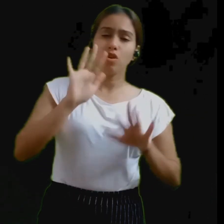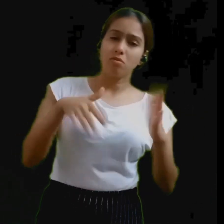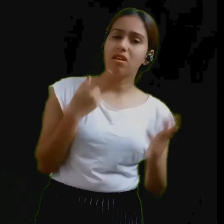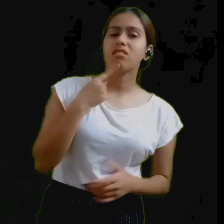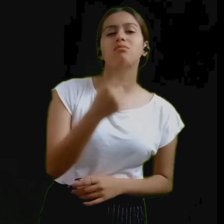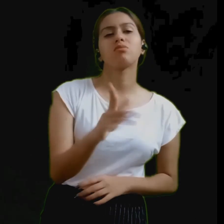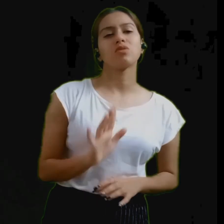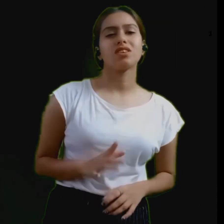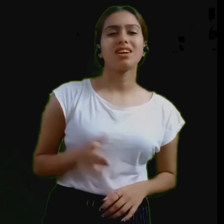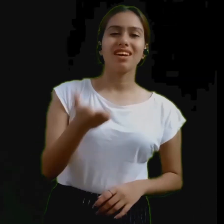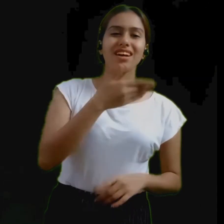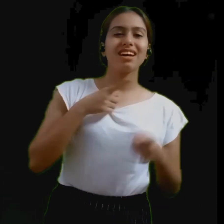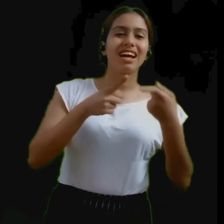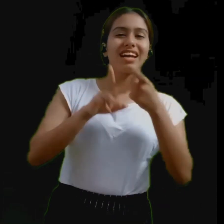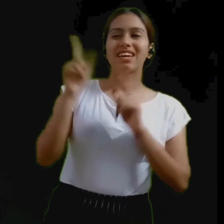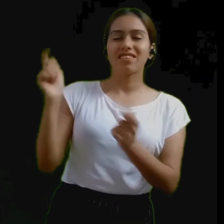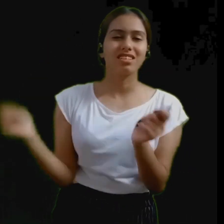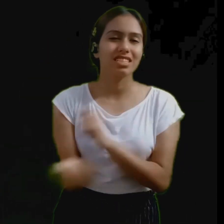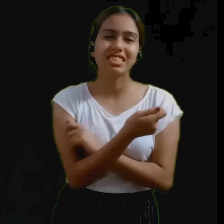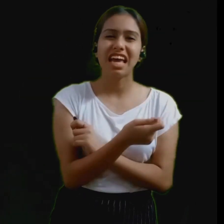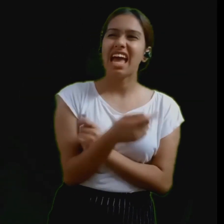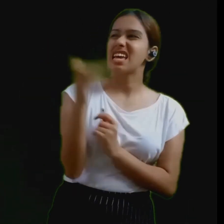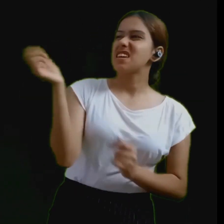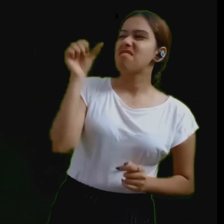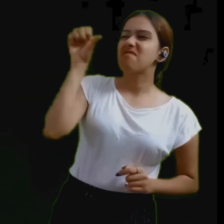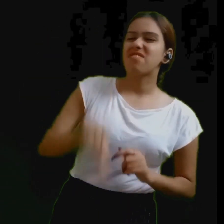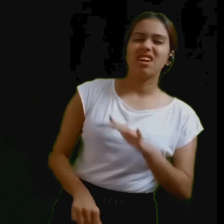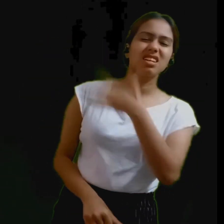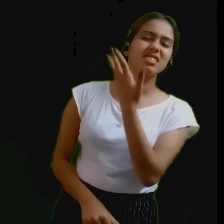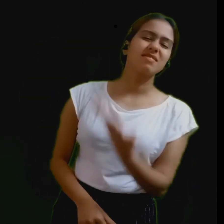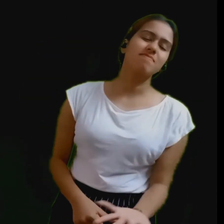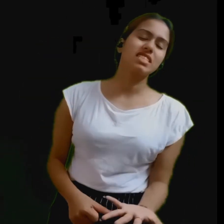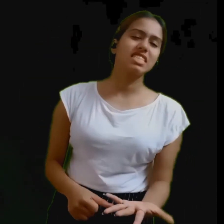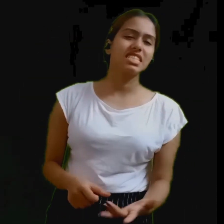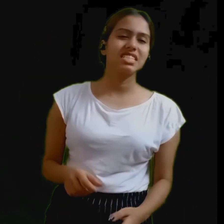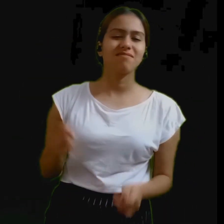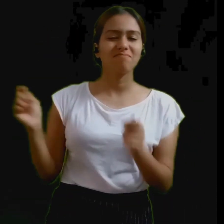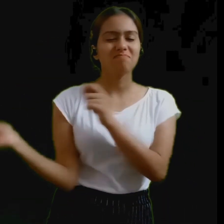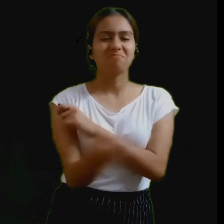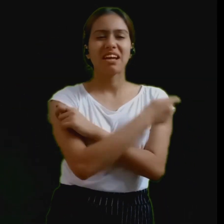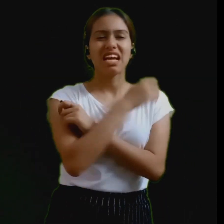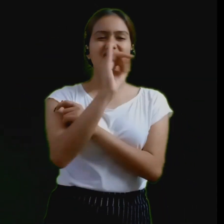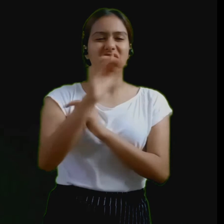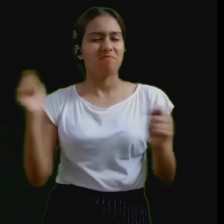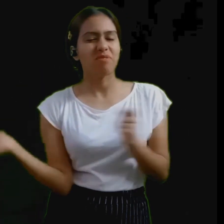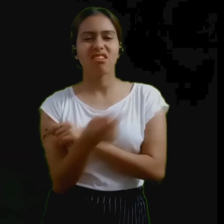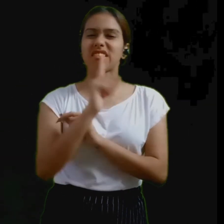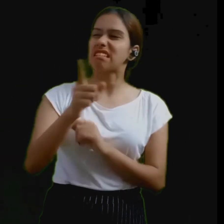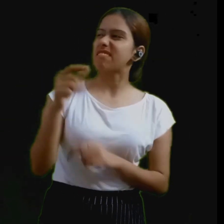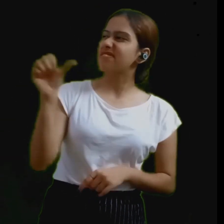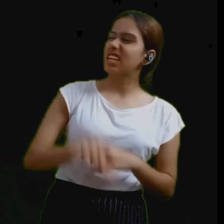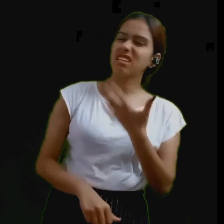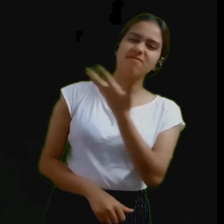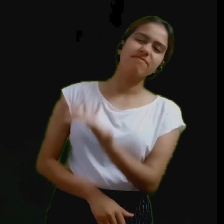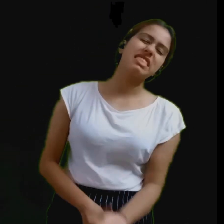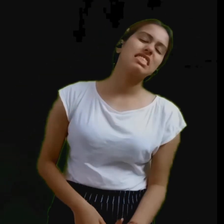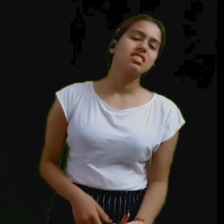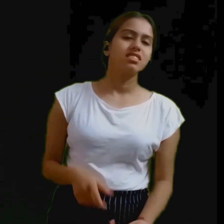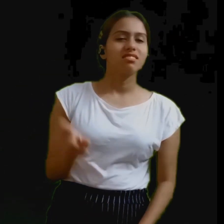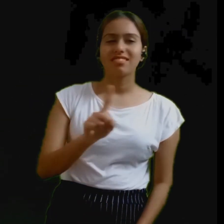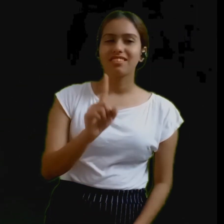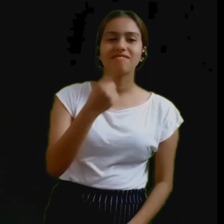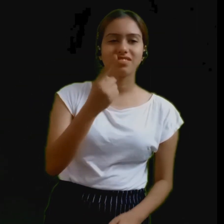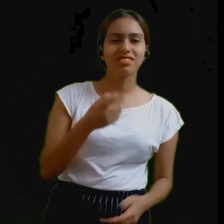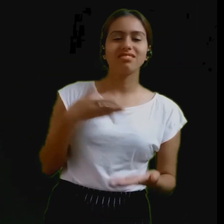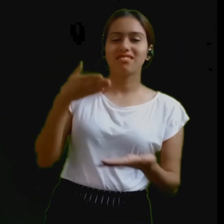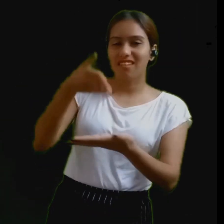सकता था, लेकिन मैदान में जाकर के उस गेंद का सामना करना, जो 150 किलोमीटर पर आवर की स्पीड से आती है, वो एक अलग कहानी होती